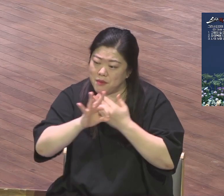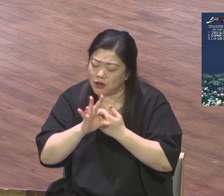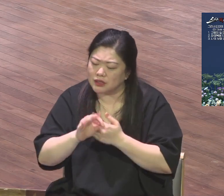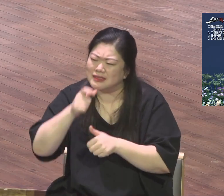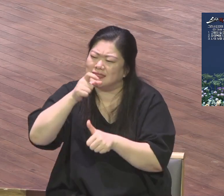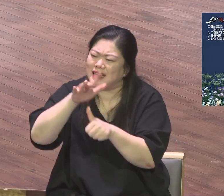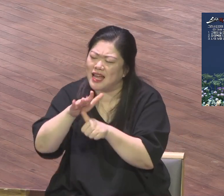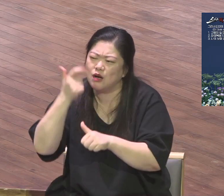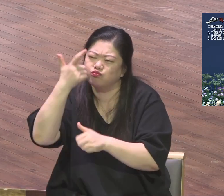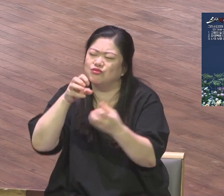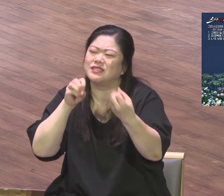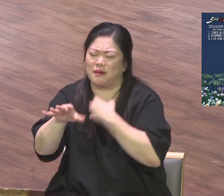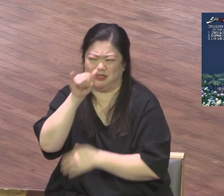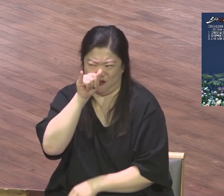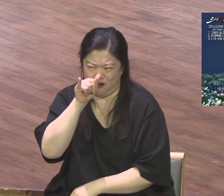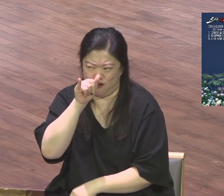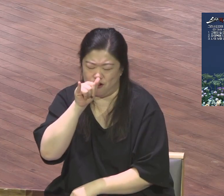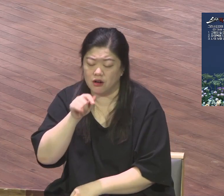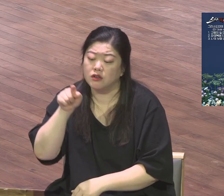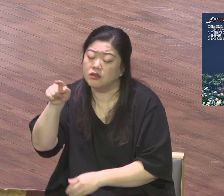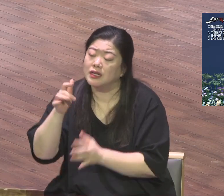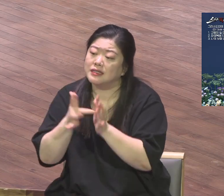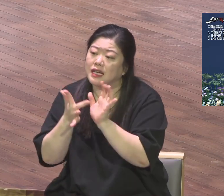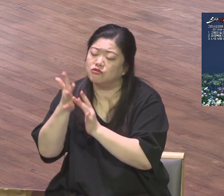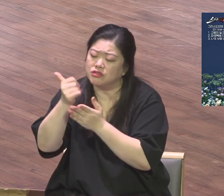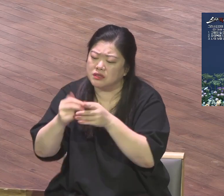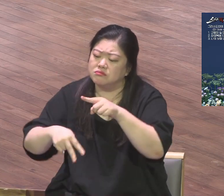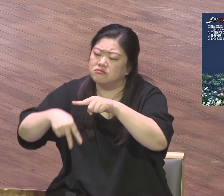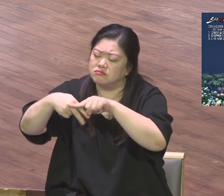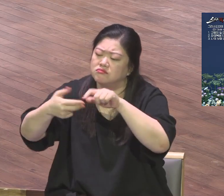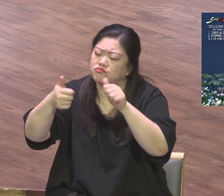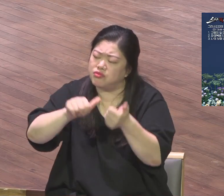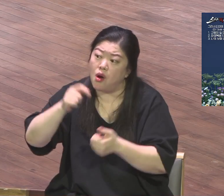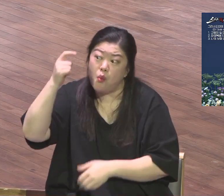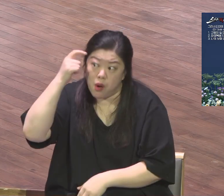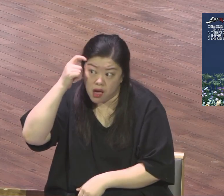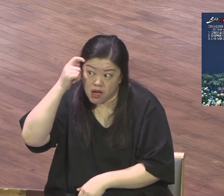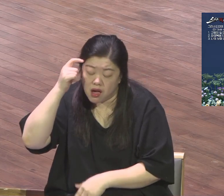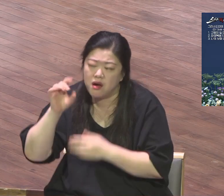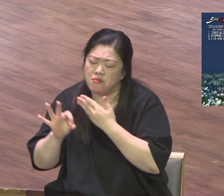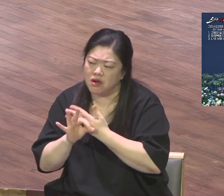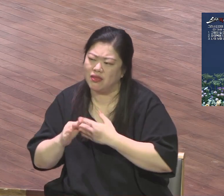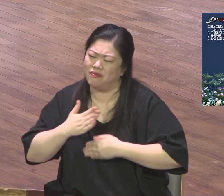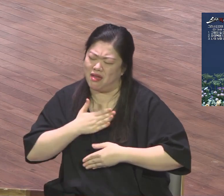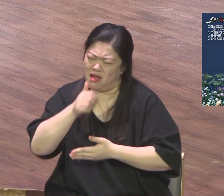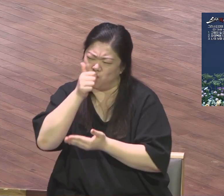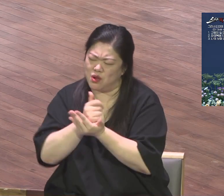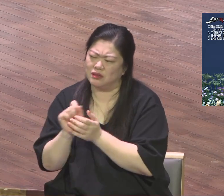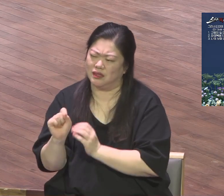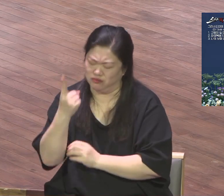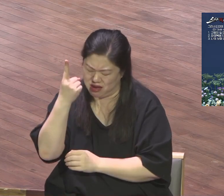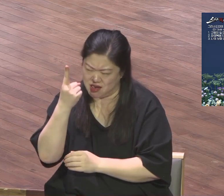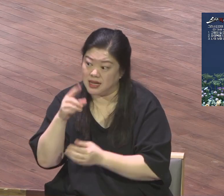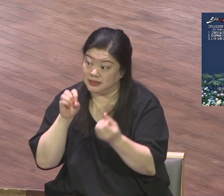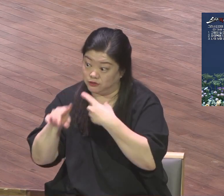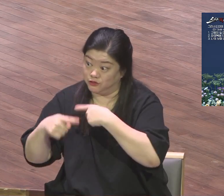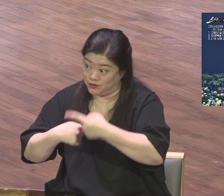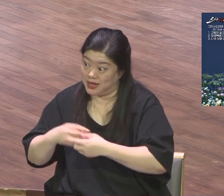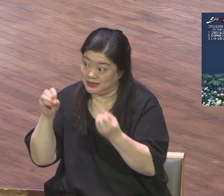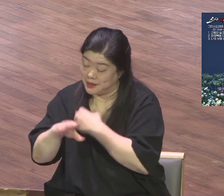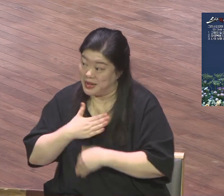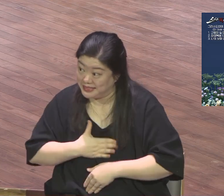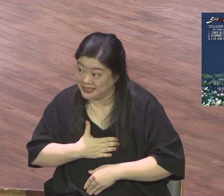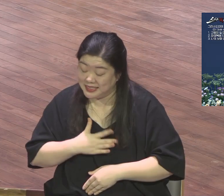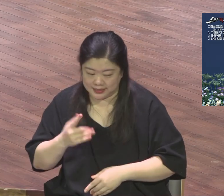때문에 십자가에 돌아가시냐 물으면 내 죄 때문에 돌아갔다 말씀하세요. 그래서 알았다. 교회